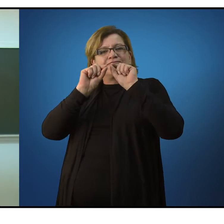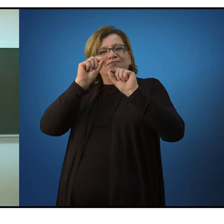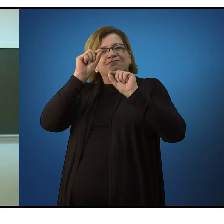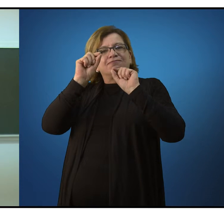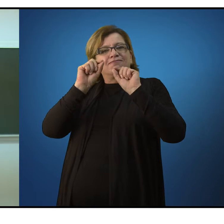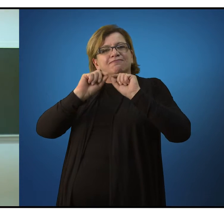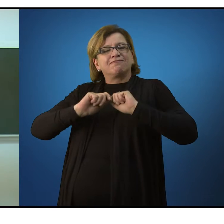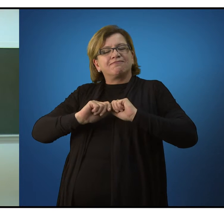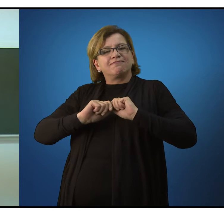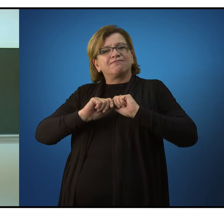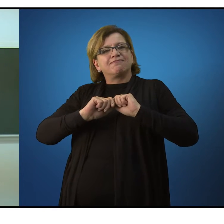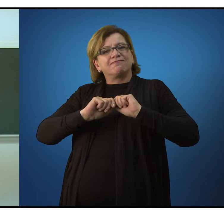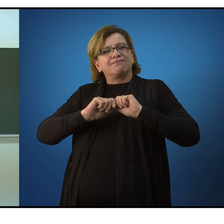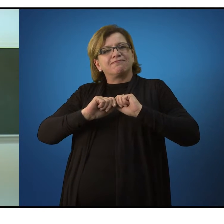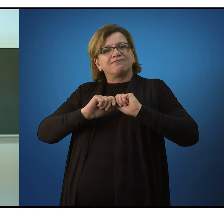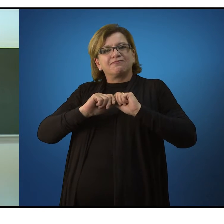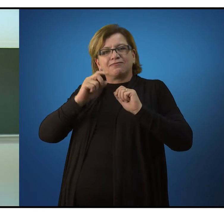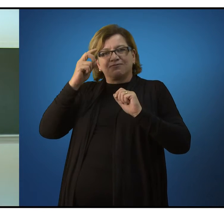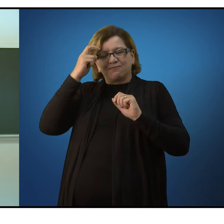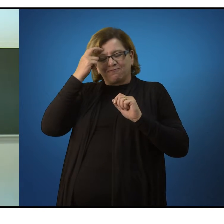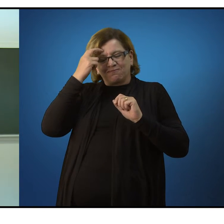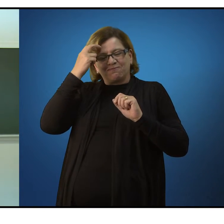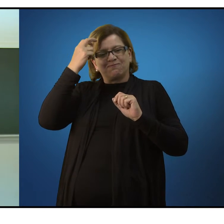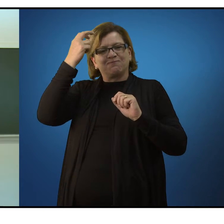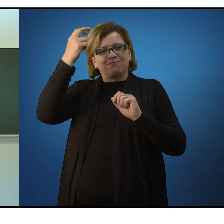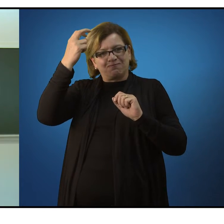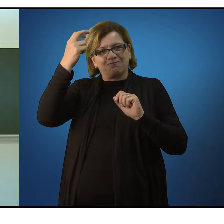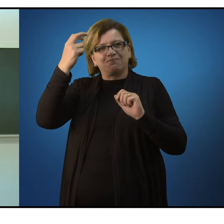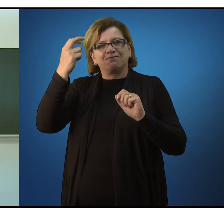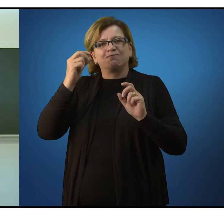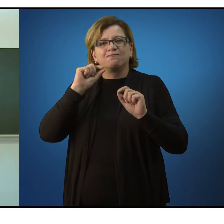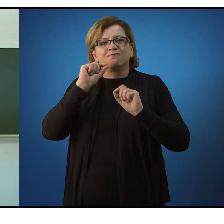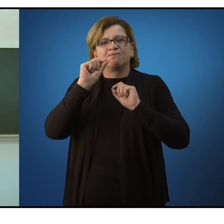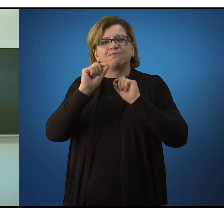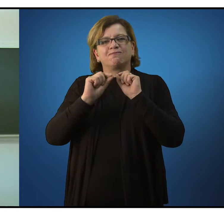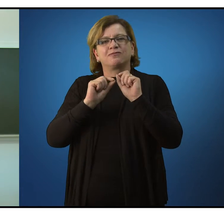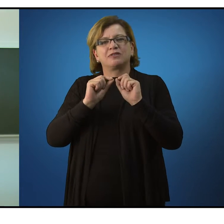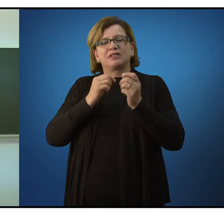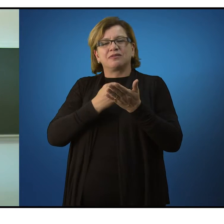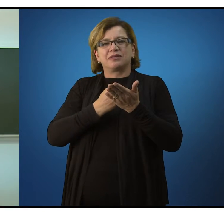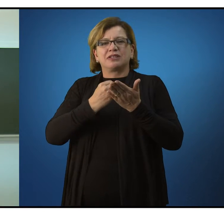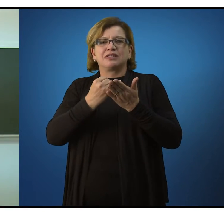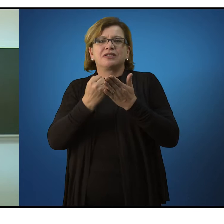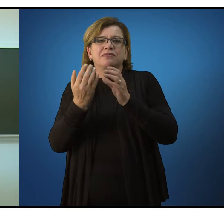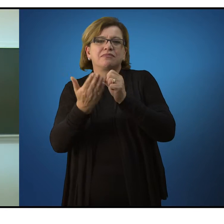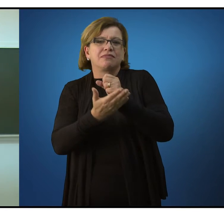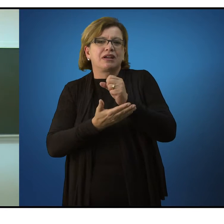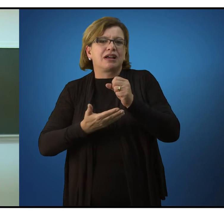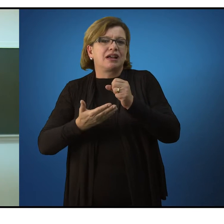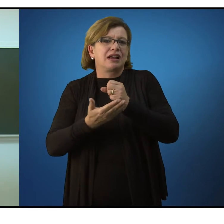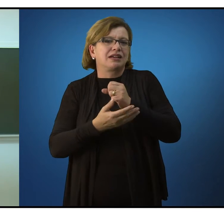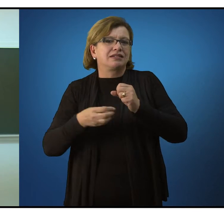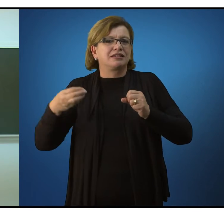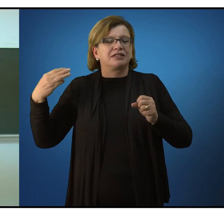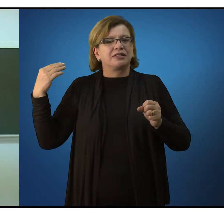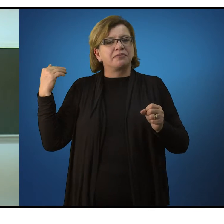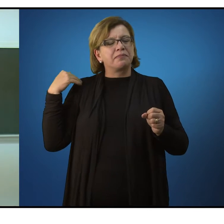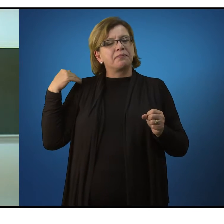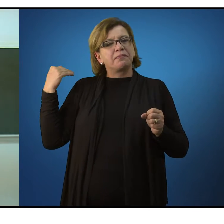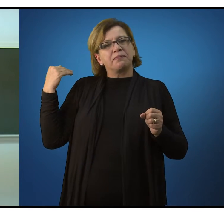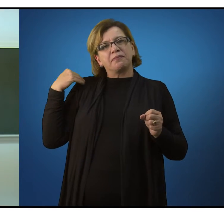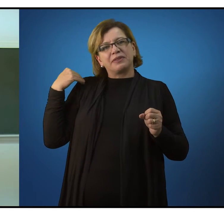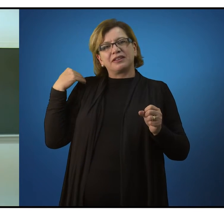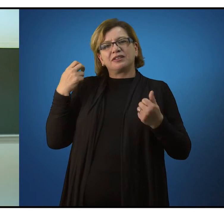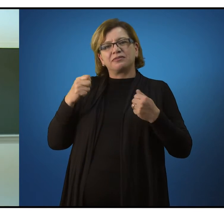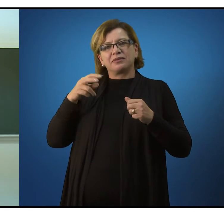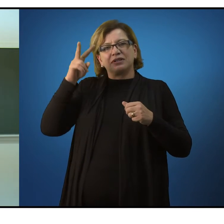de forma inteligível. Se nós fizermos uma introdução básica de Platão que não foi feita nessa unidade,